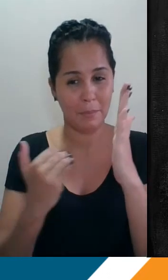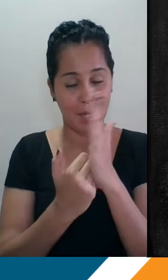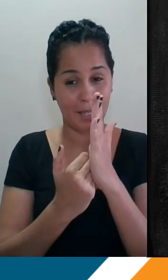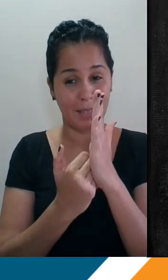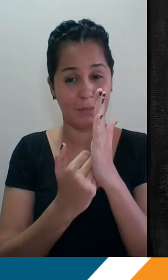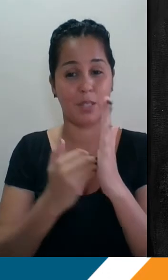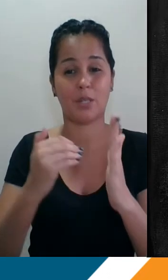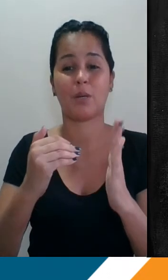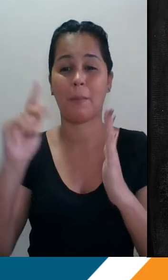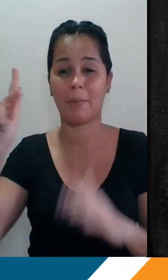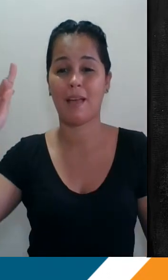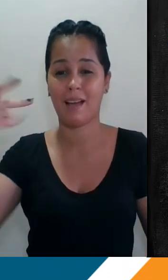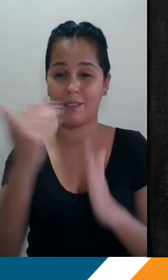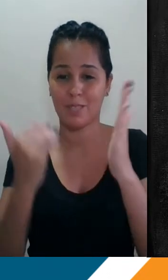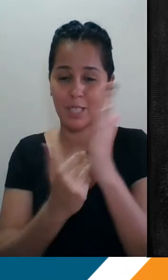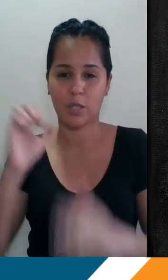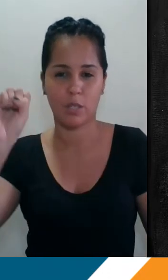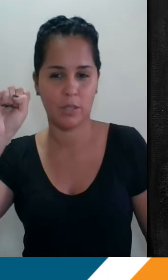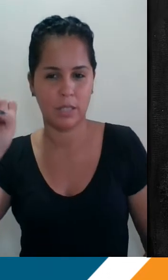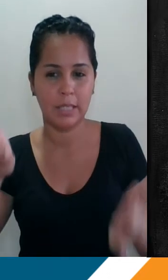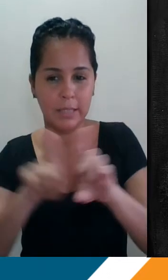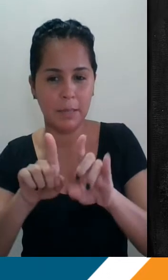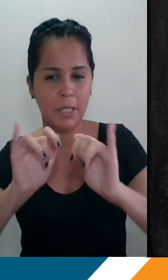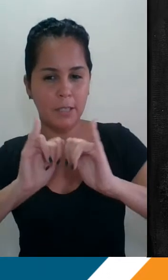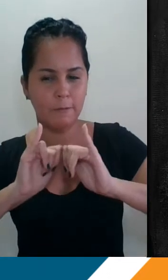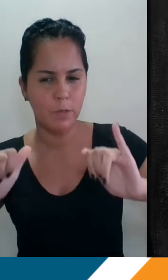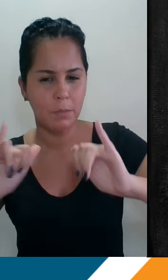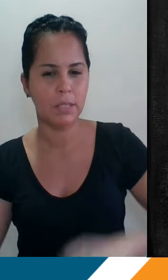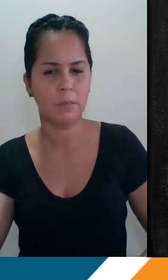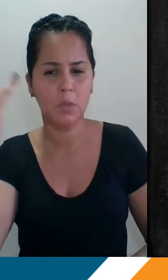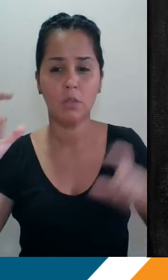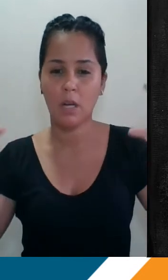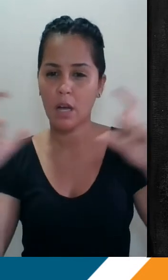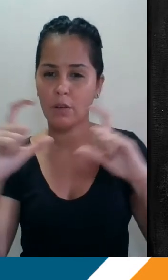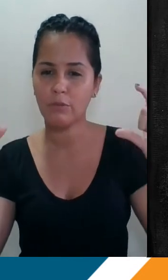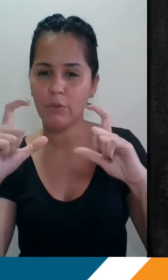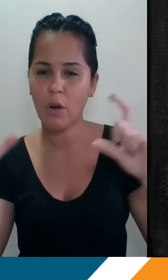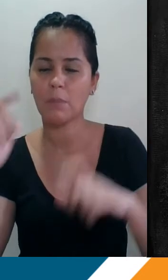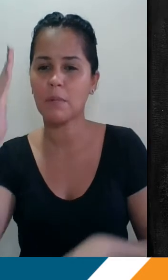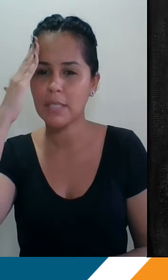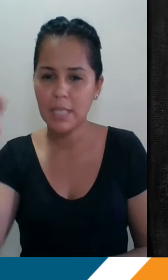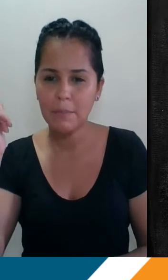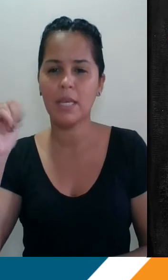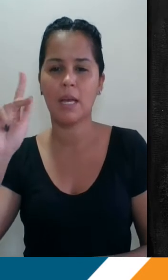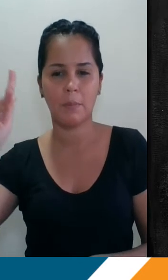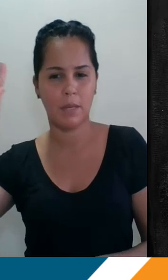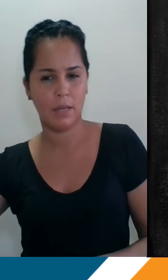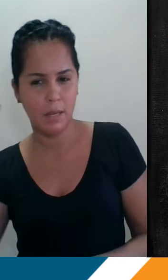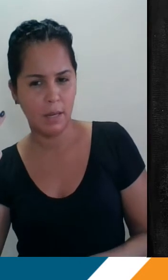número 8. A outra informação muito importante é a fórmula para a gente calcular o pH em cima